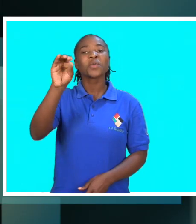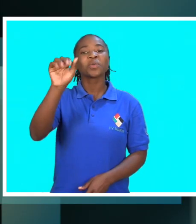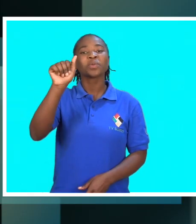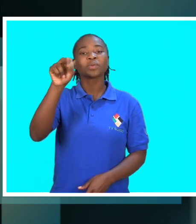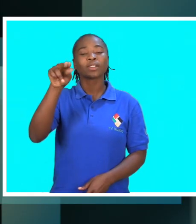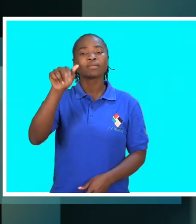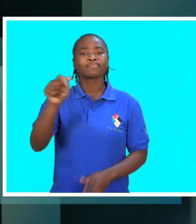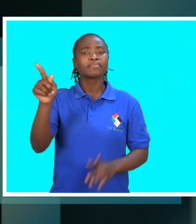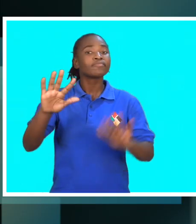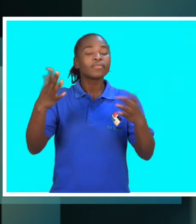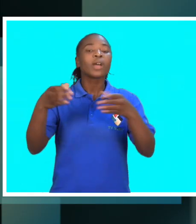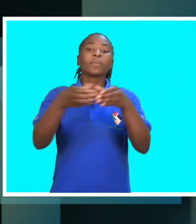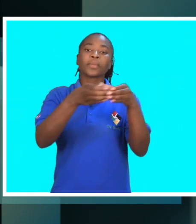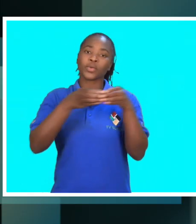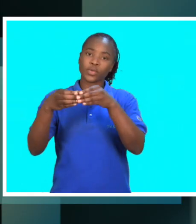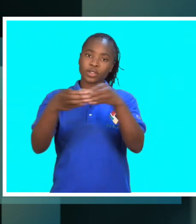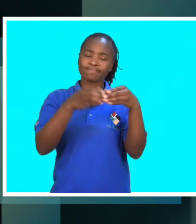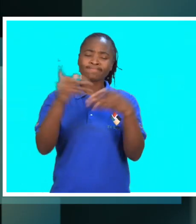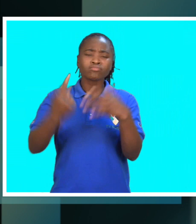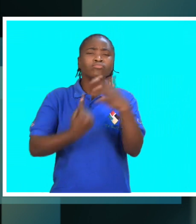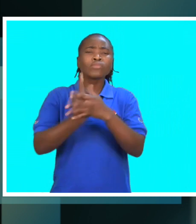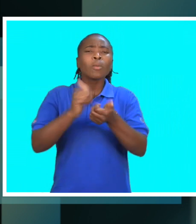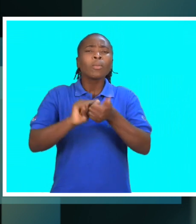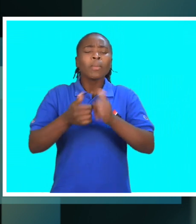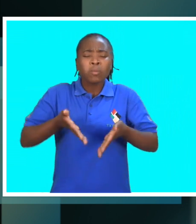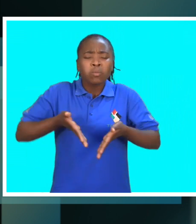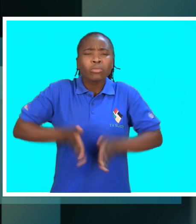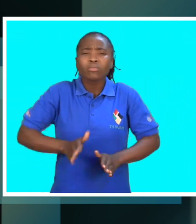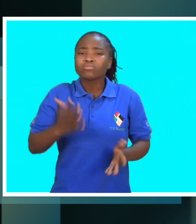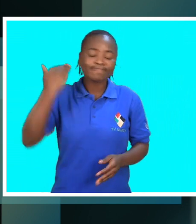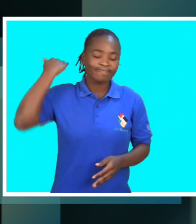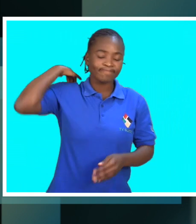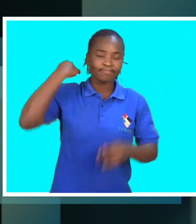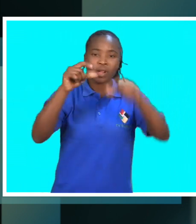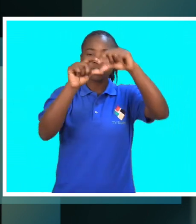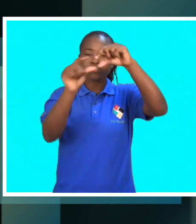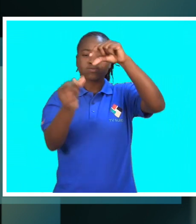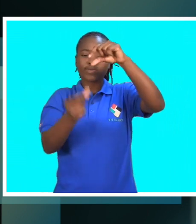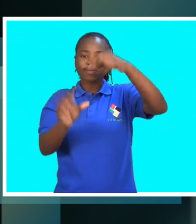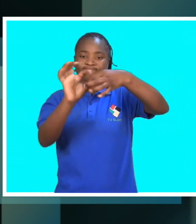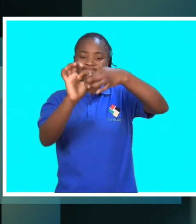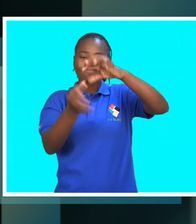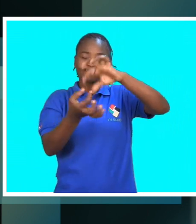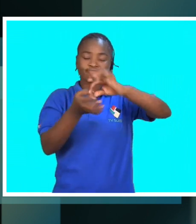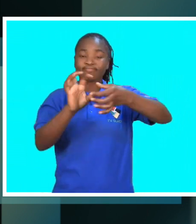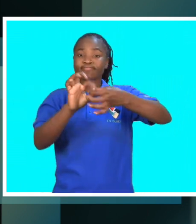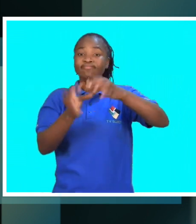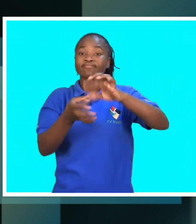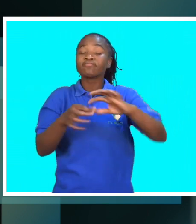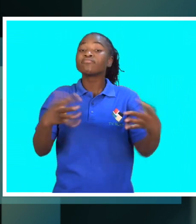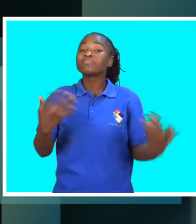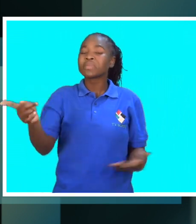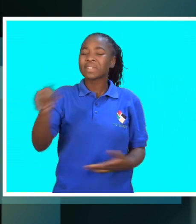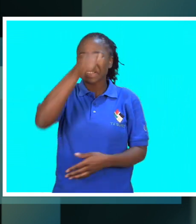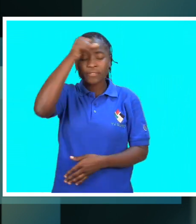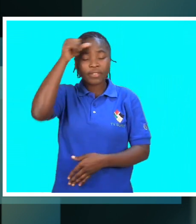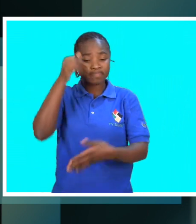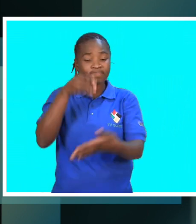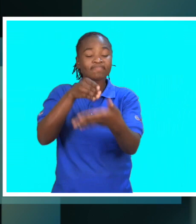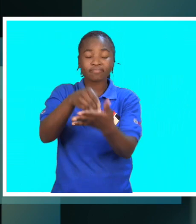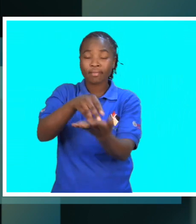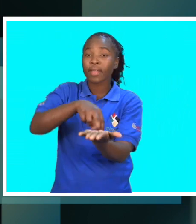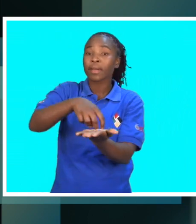Chama-se Joana, vive em Marraquene, nasceu com infecção na coluna, fato que a possibilitou de desenvolver a